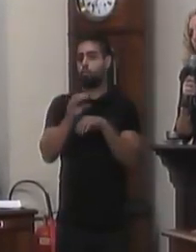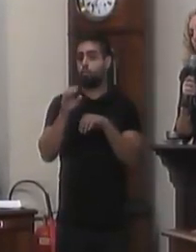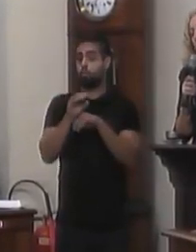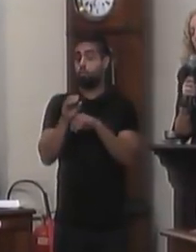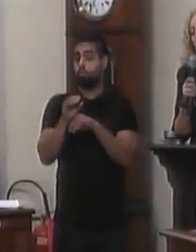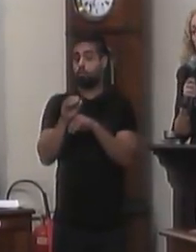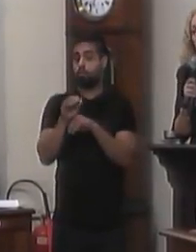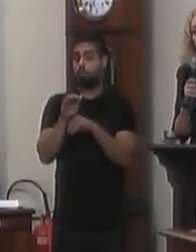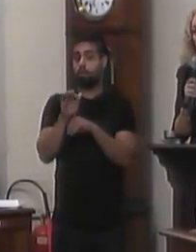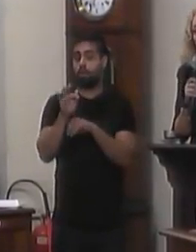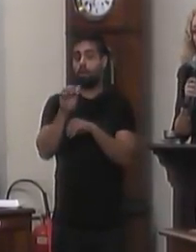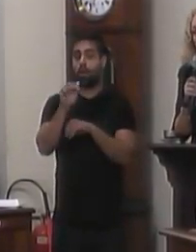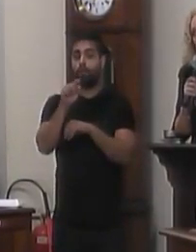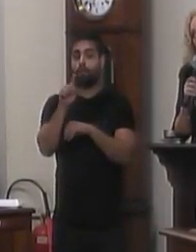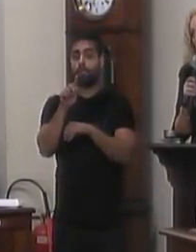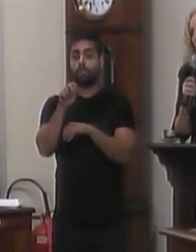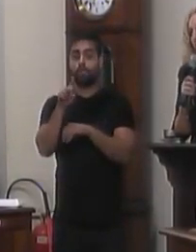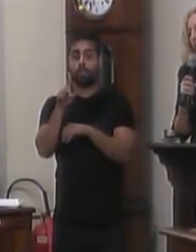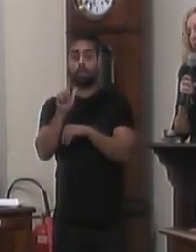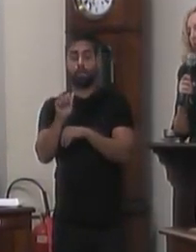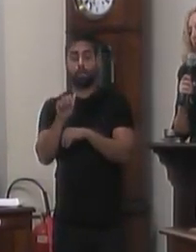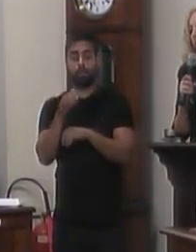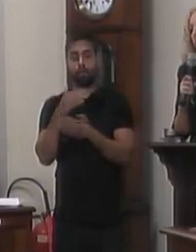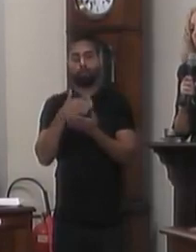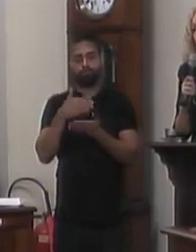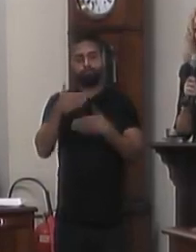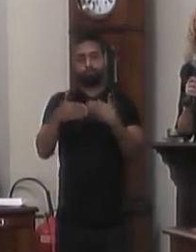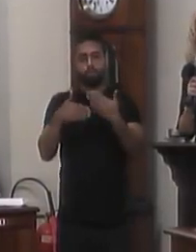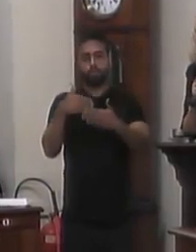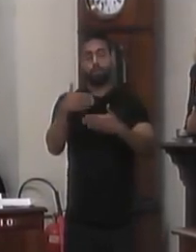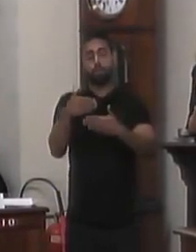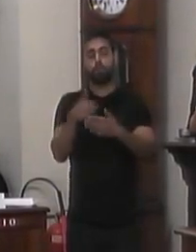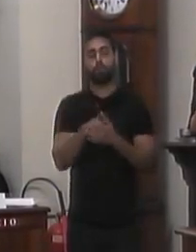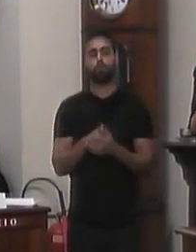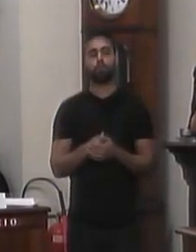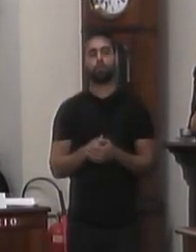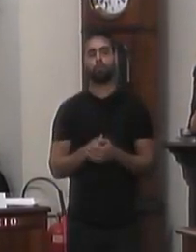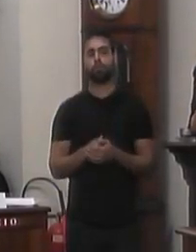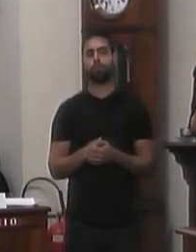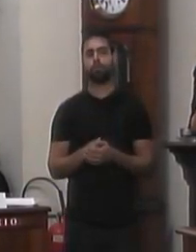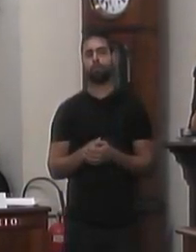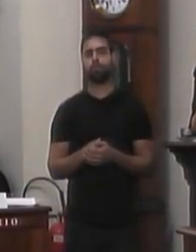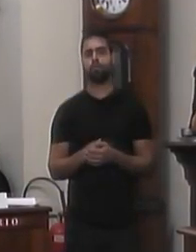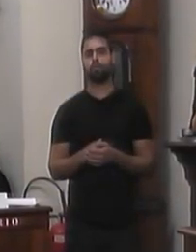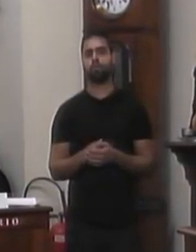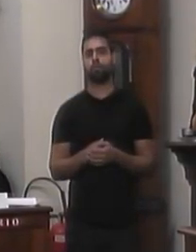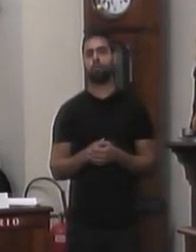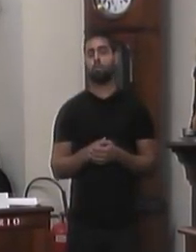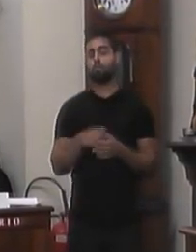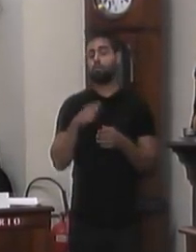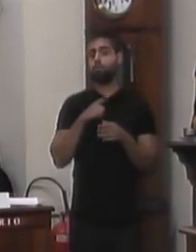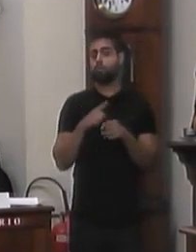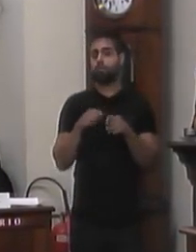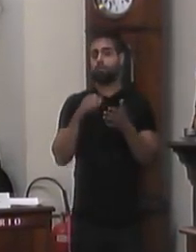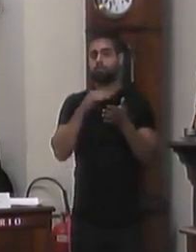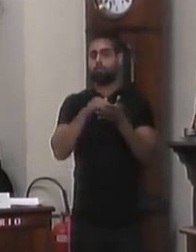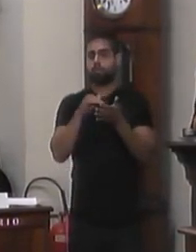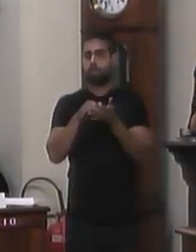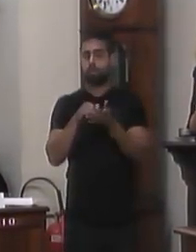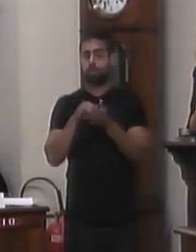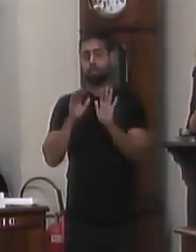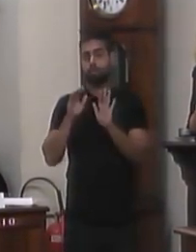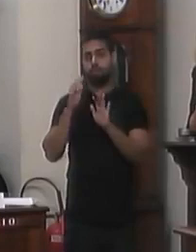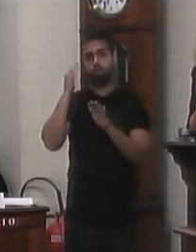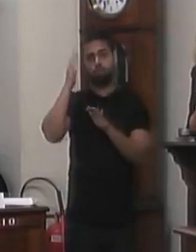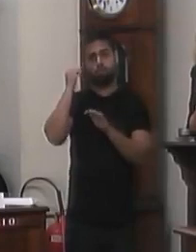Fazenda, que está em andamento, né? É o que passou por nós lá. Eu não